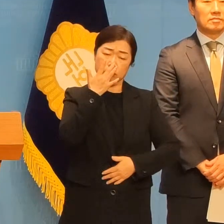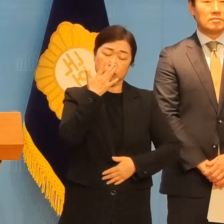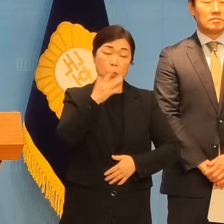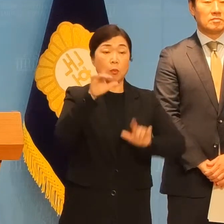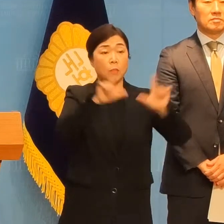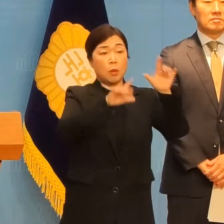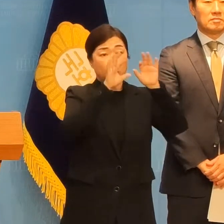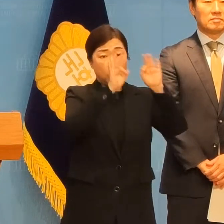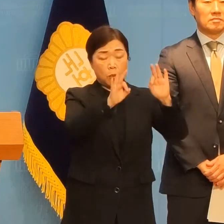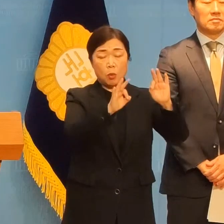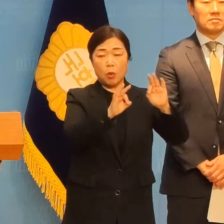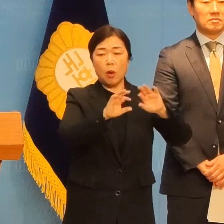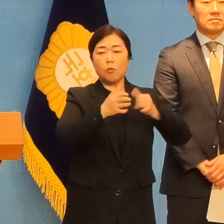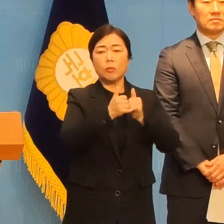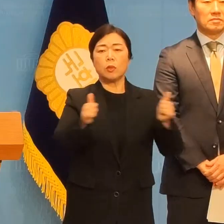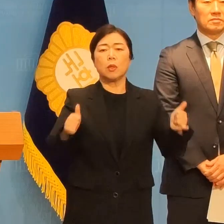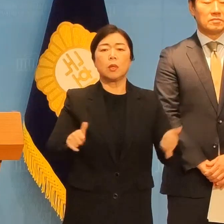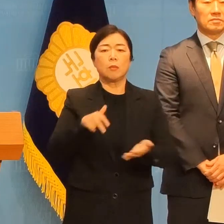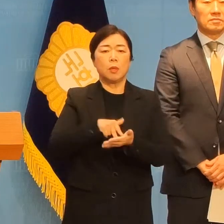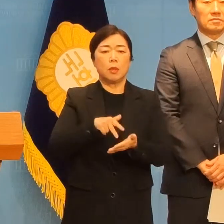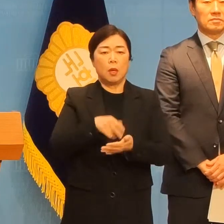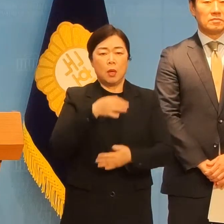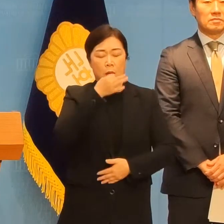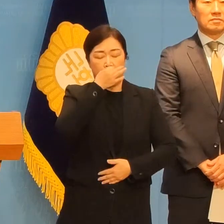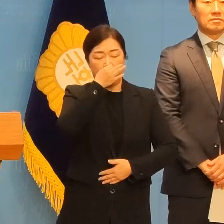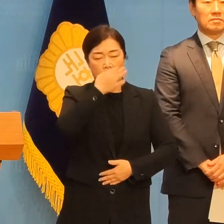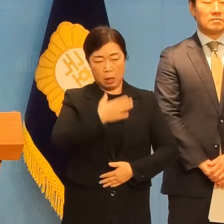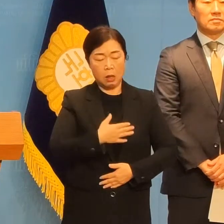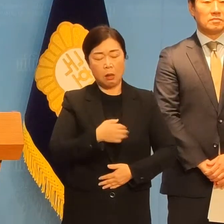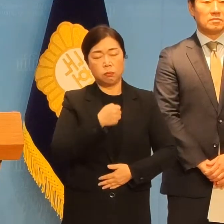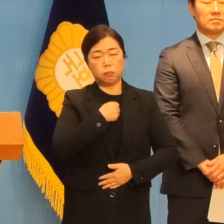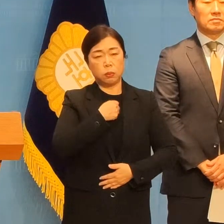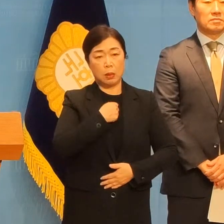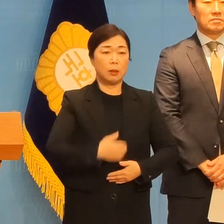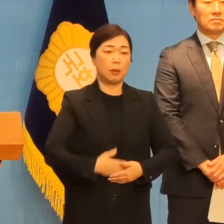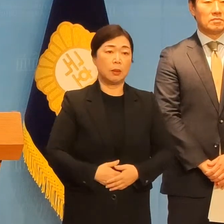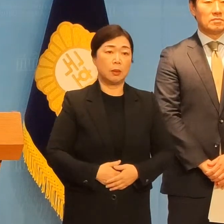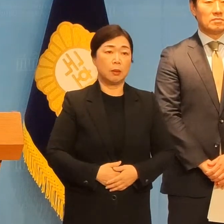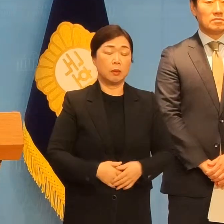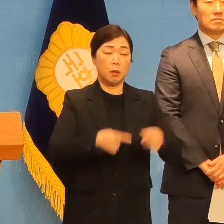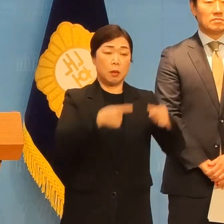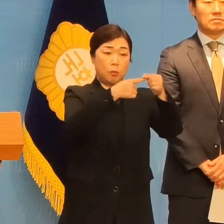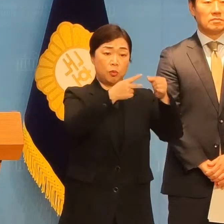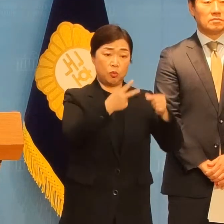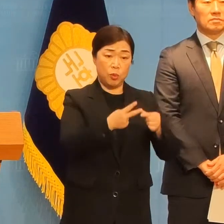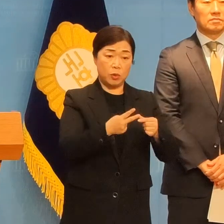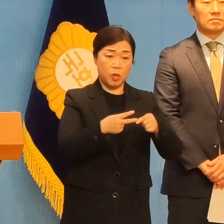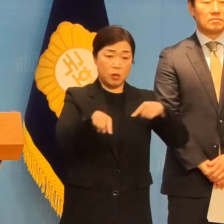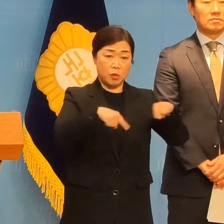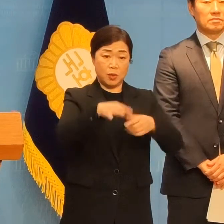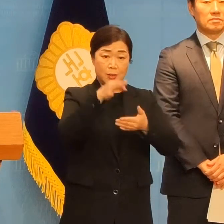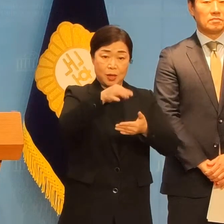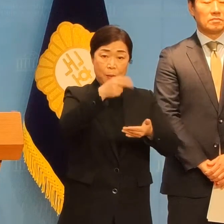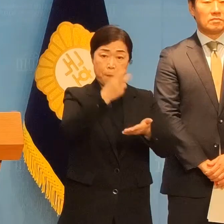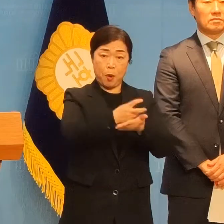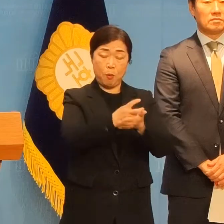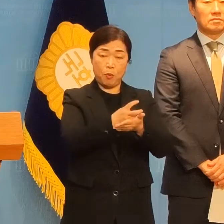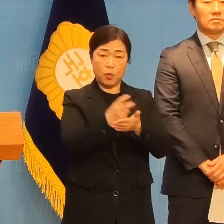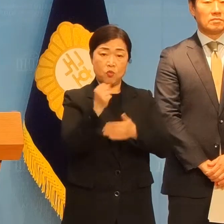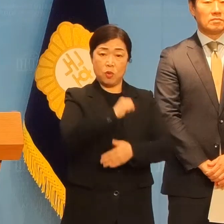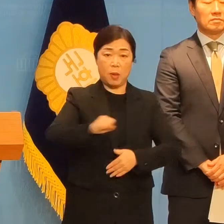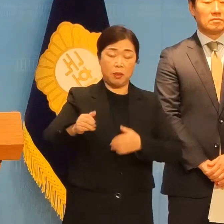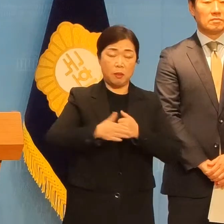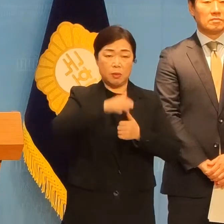탓에 국민 한숨은 깊어만 갑니다. 2번씩이나 정치자금법 위반으로 정과를 얻은